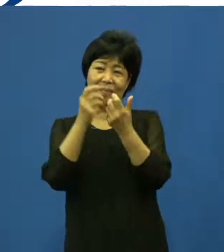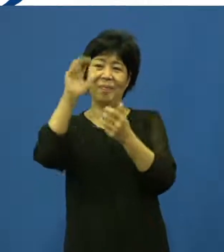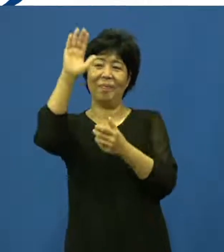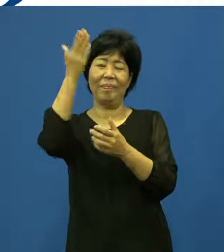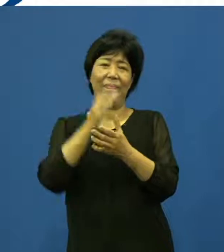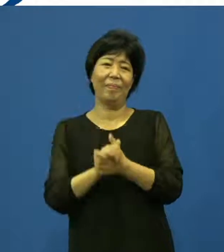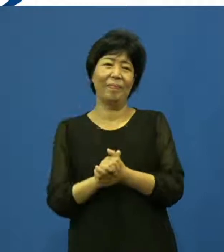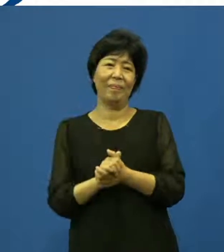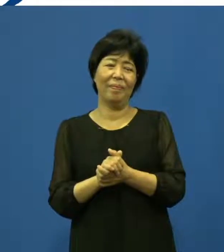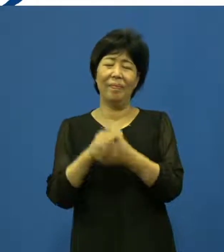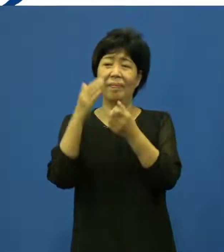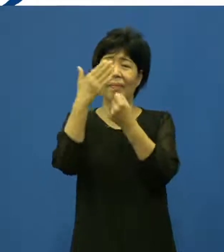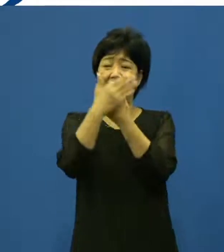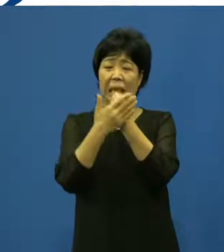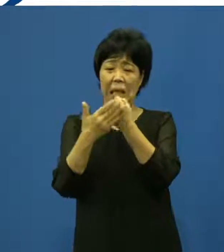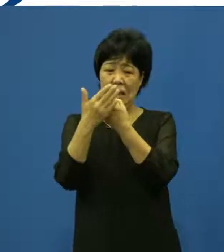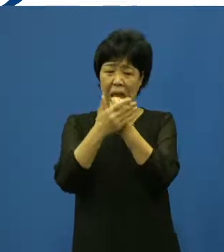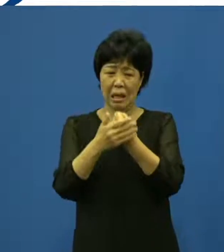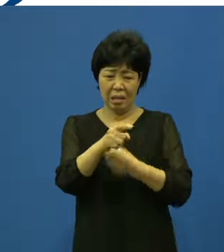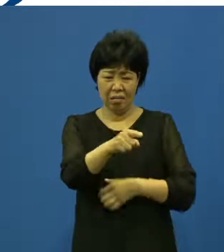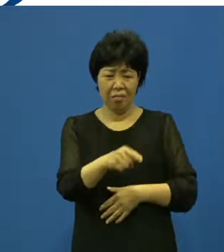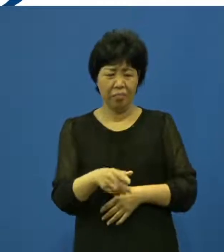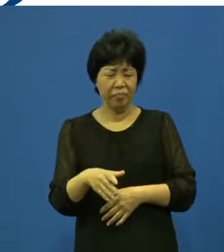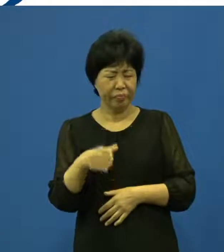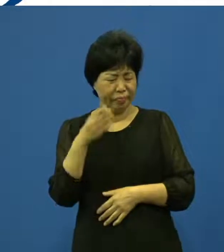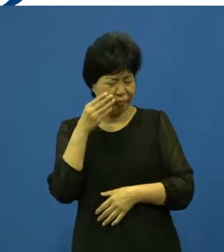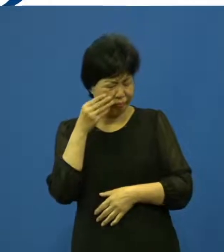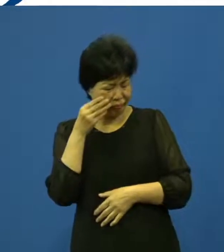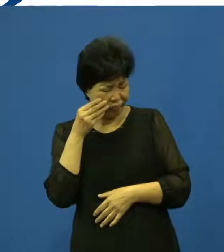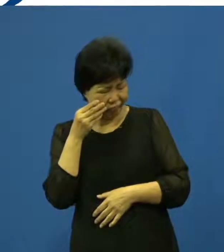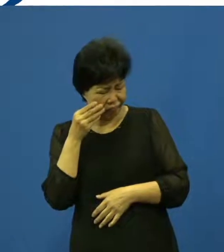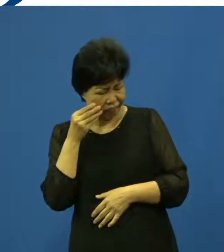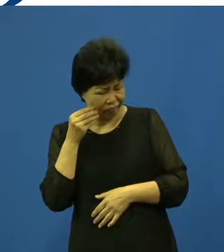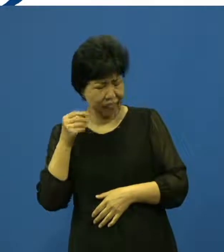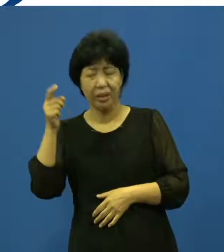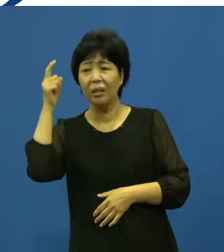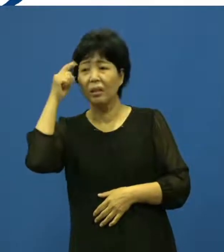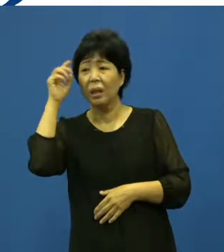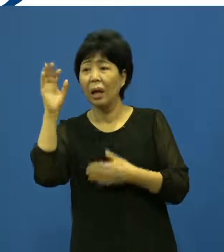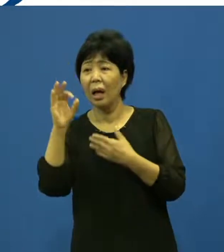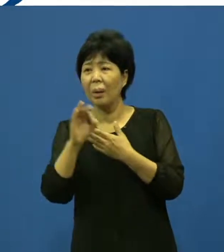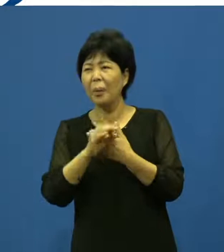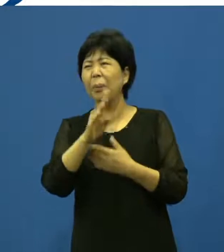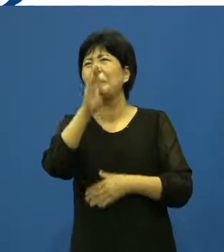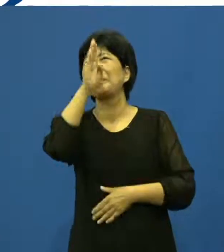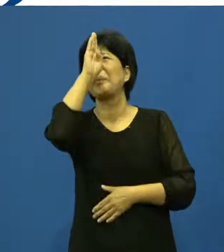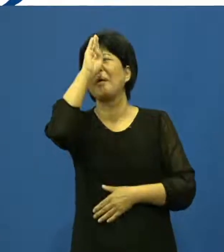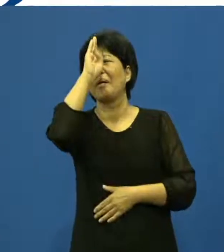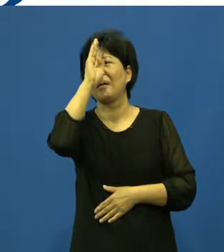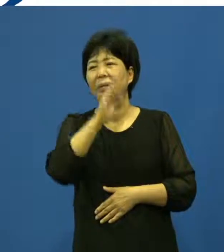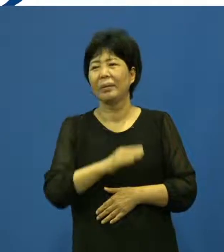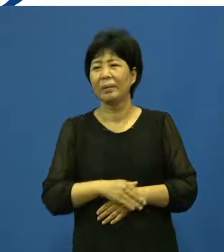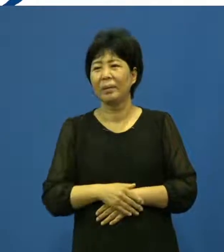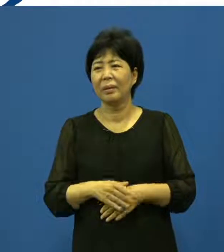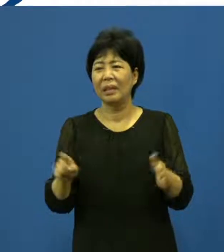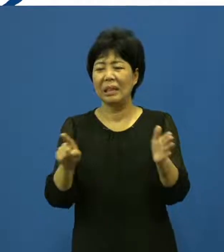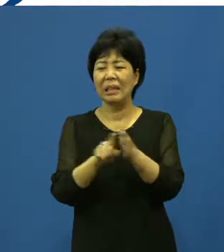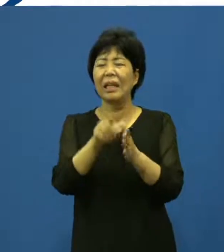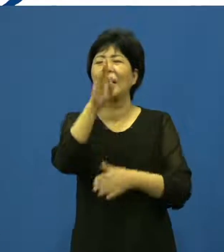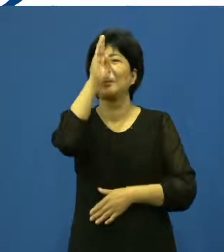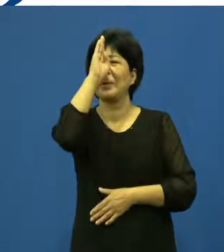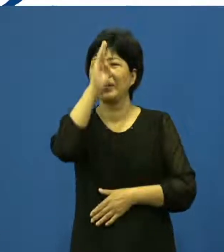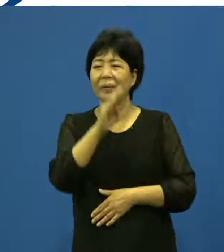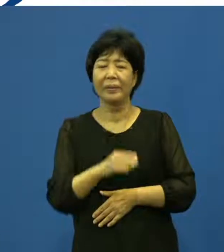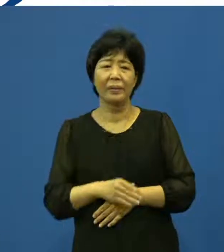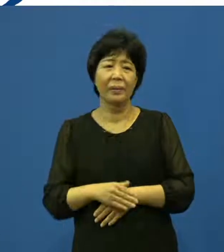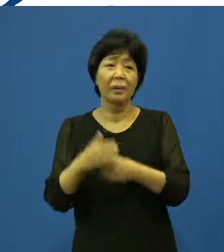여러분, 은혜가 당연하게 여기기 시작할 때부터 신앙은 병들기 시작하는 거예요. 언제 신앙에 병이 드는가?